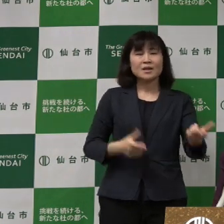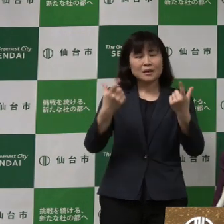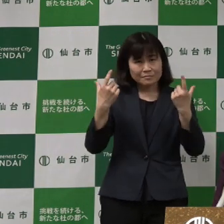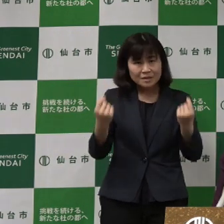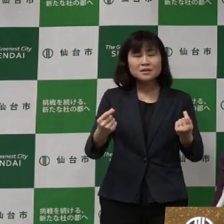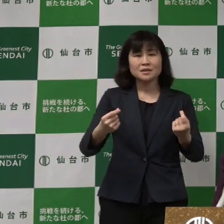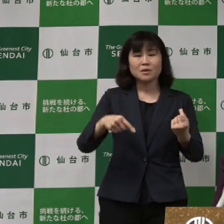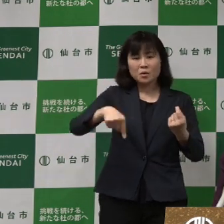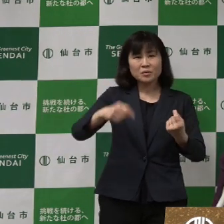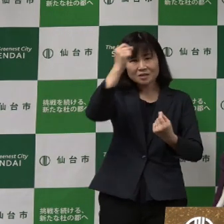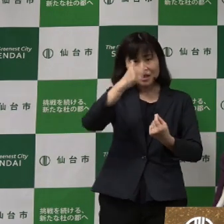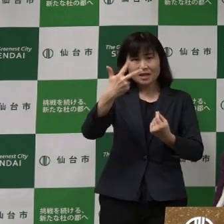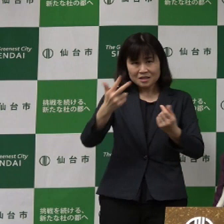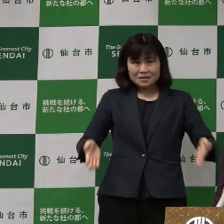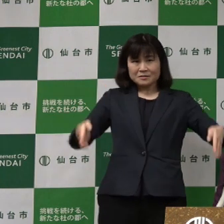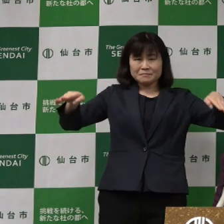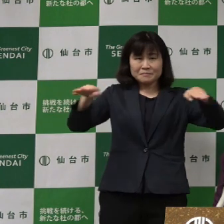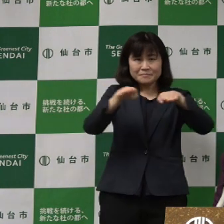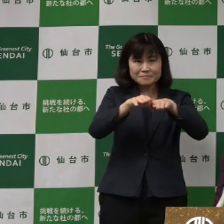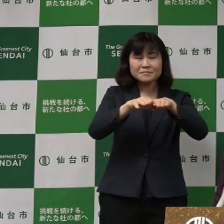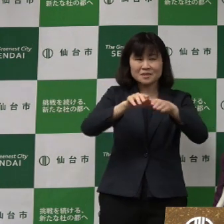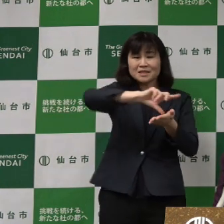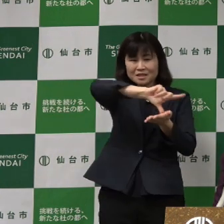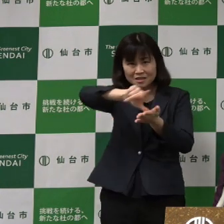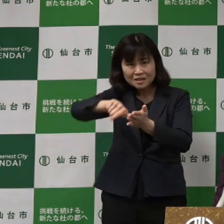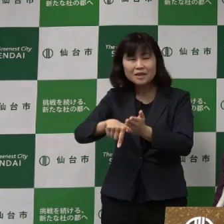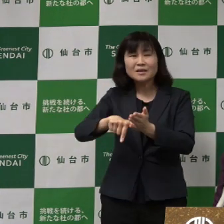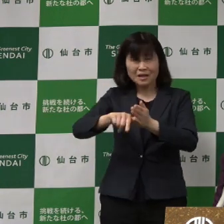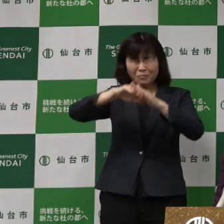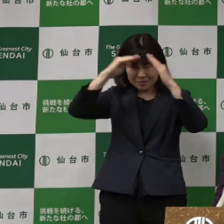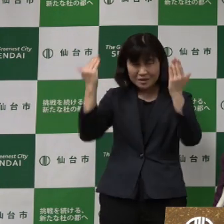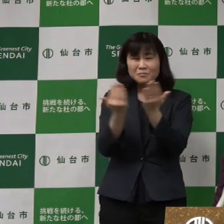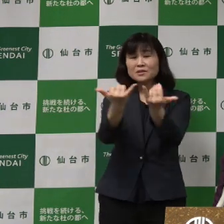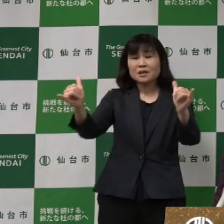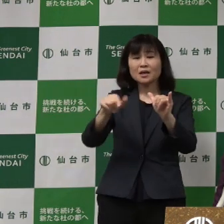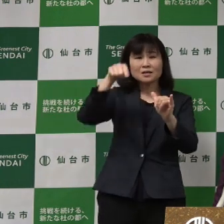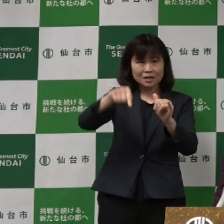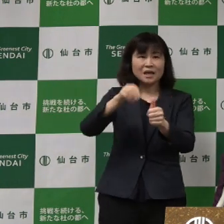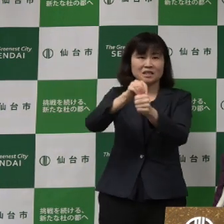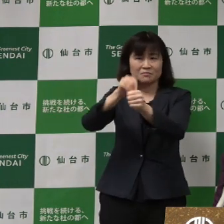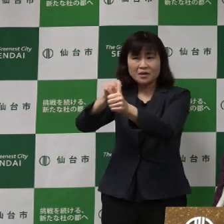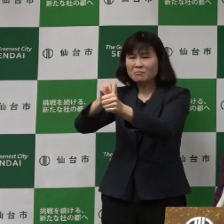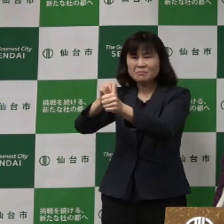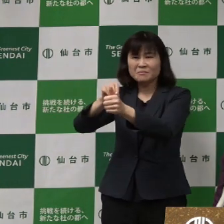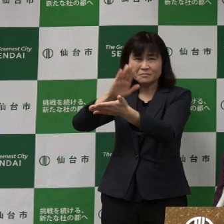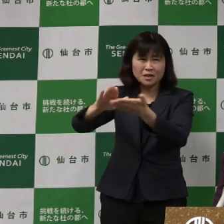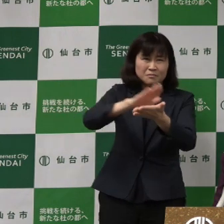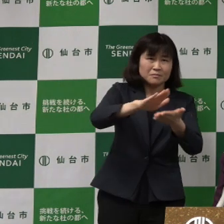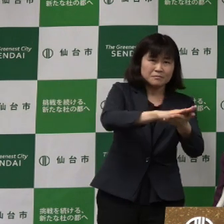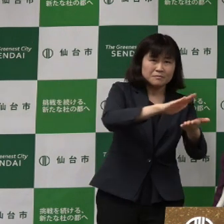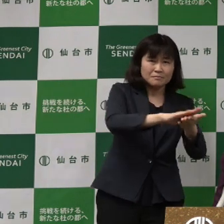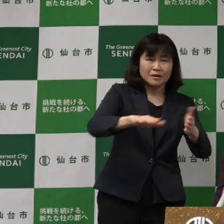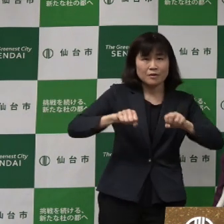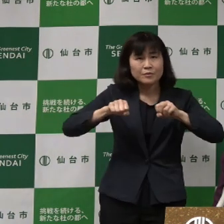会、地域もですね、挙げて、いじめをなくしていくんだという取り組みを進めて